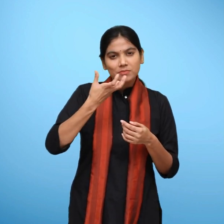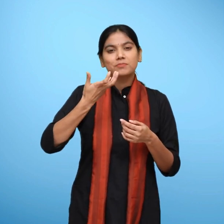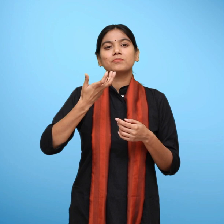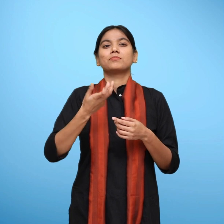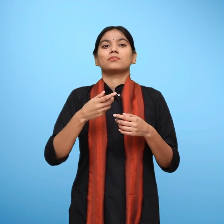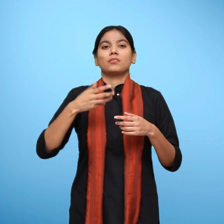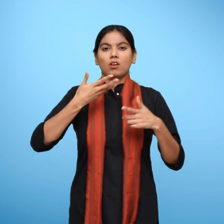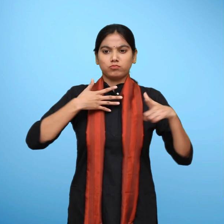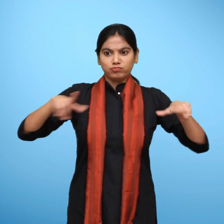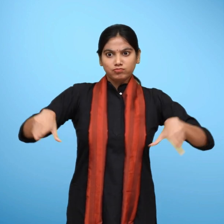लिए प्रोत्साहित